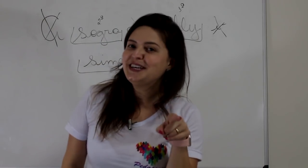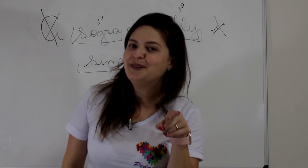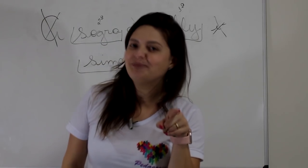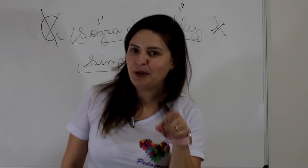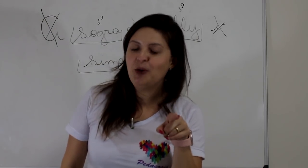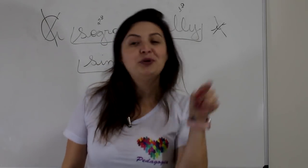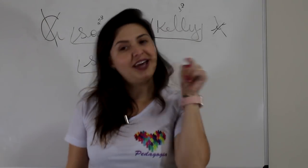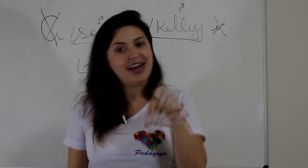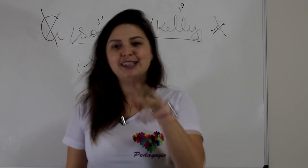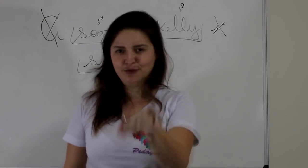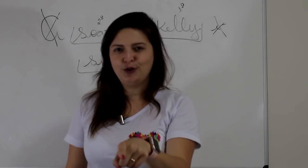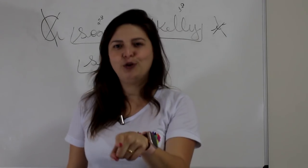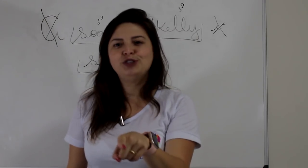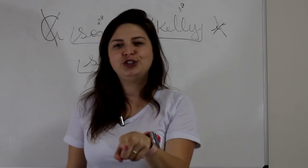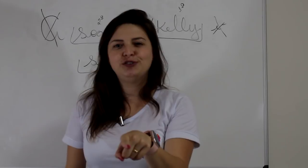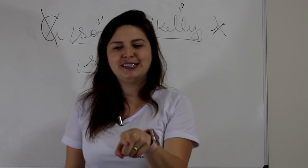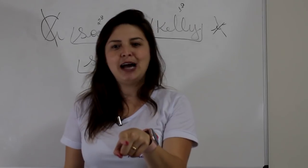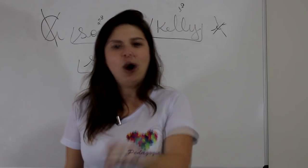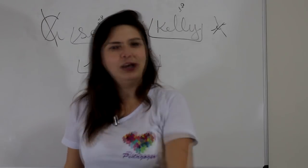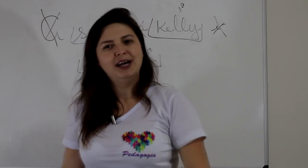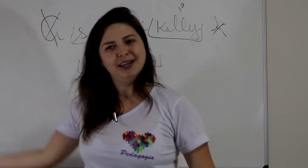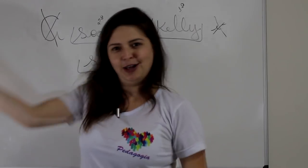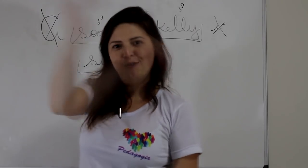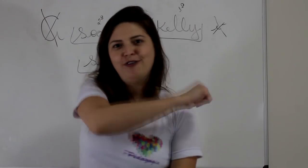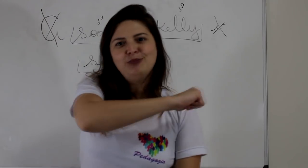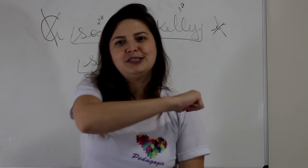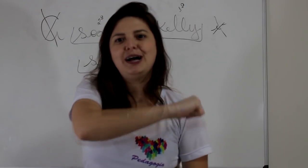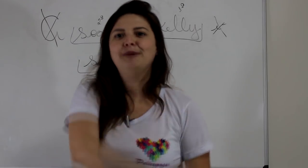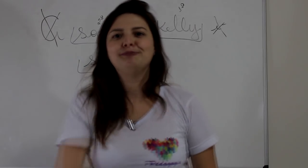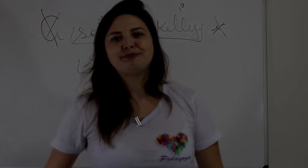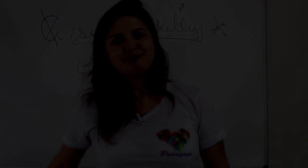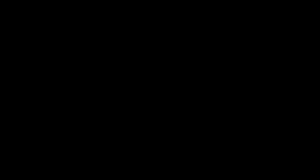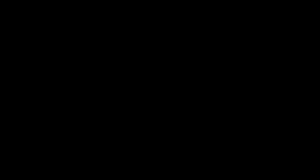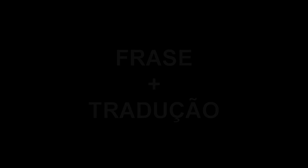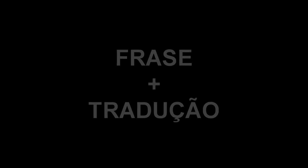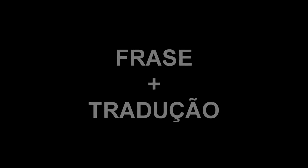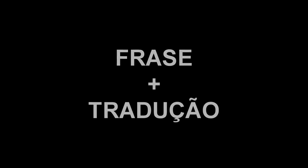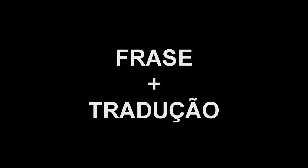conseguir, tá bom? Porque esse foi o objetivo dessa aula. Então vamos lá!